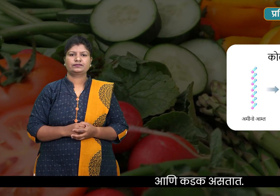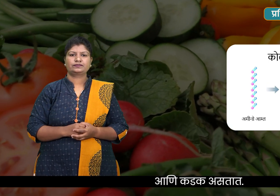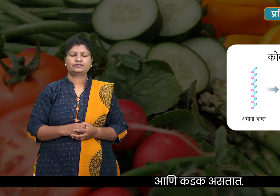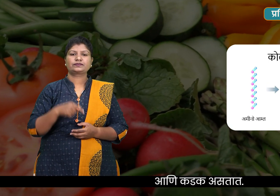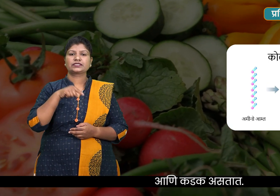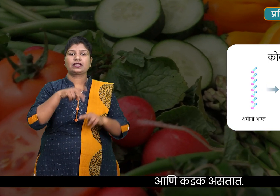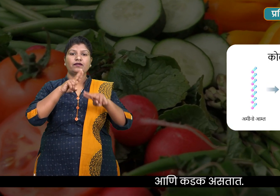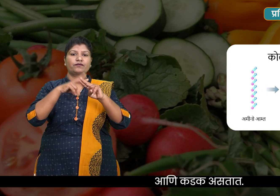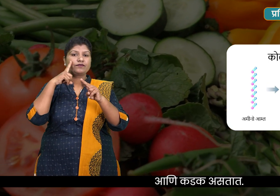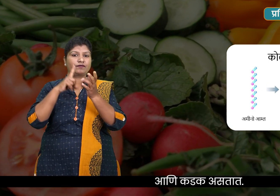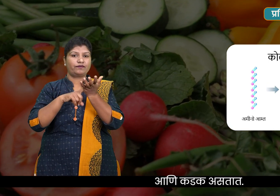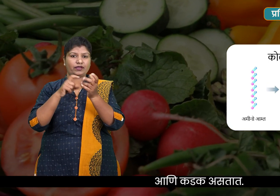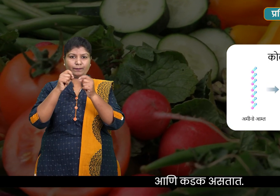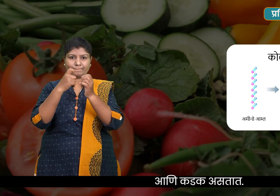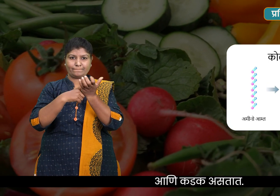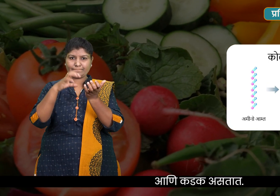कडक असतात.